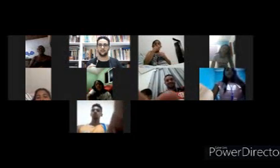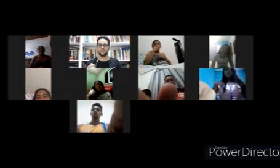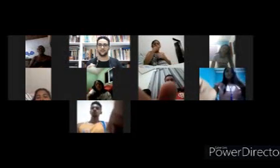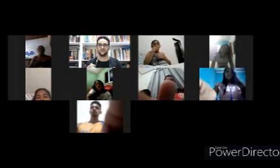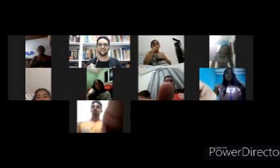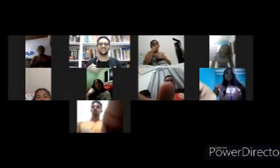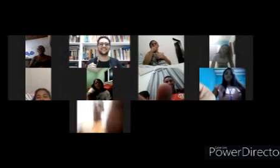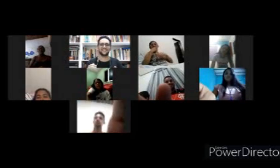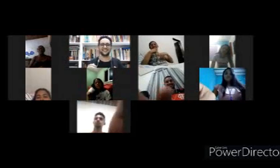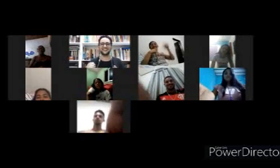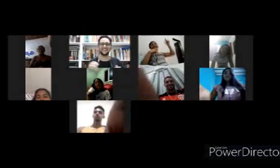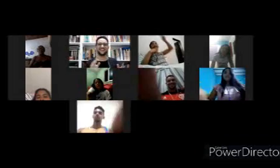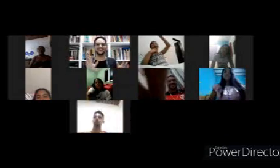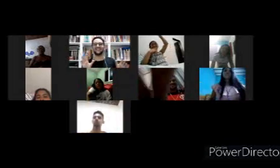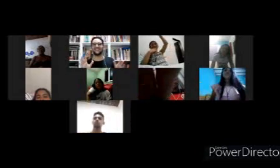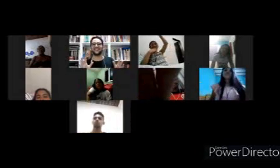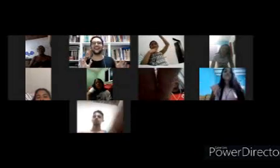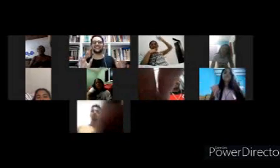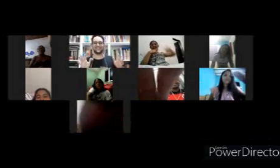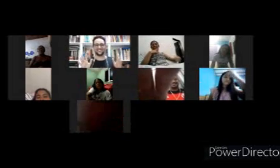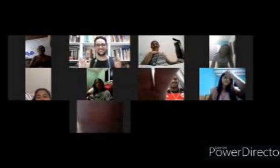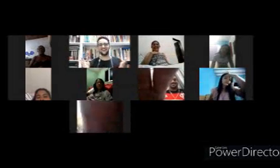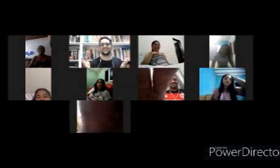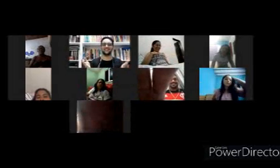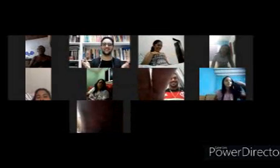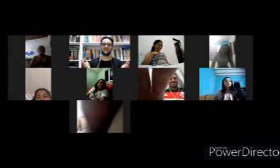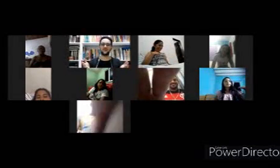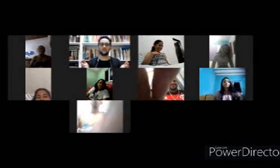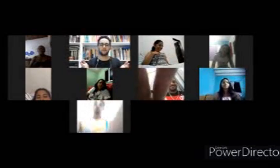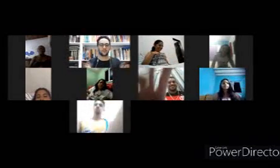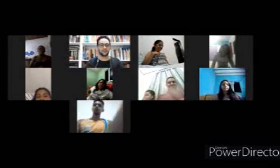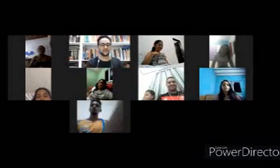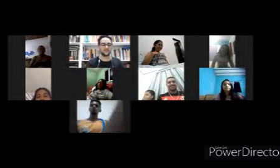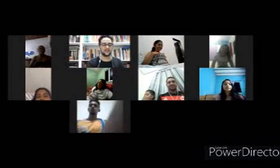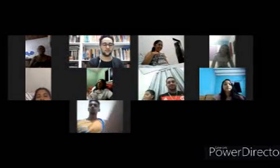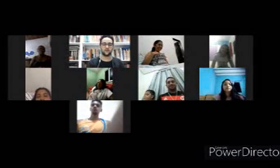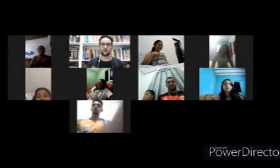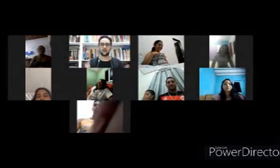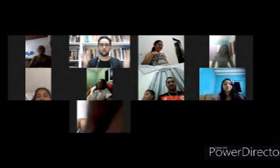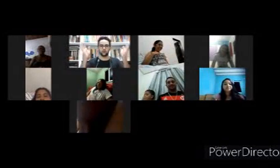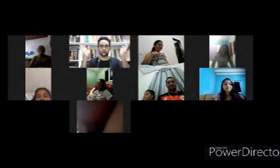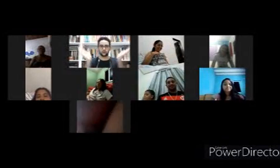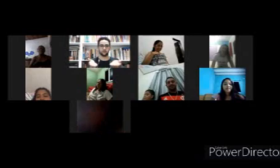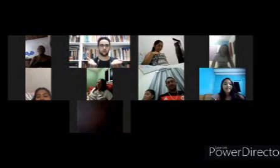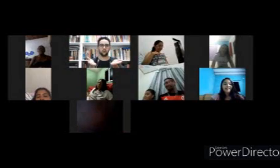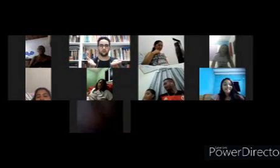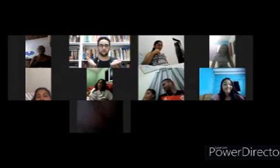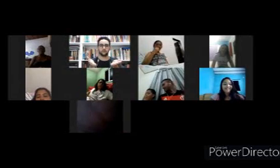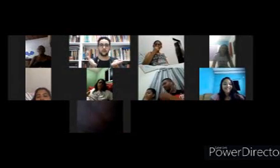Alguma pergunta? Ah, tá. Então, se eu vou falar hoje, eu faço só uma.